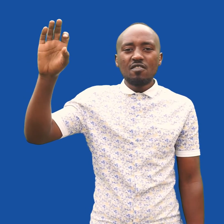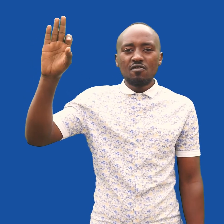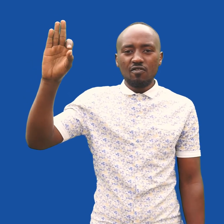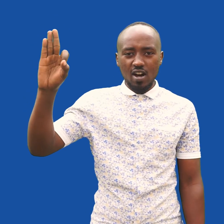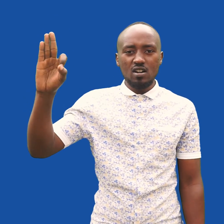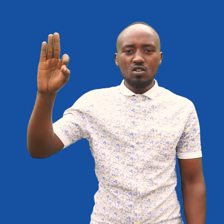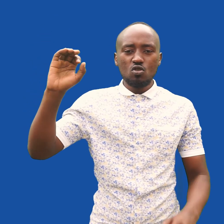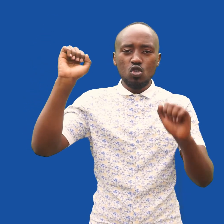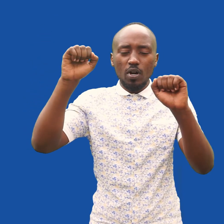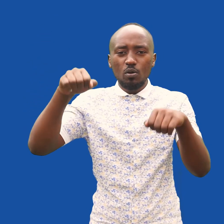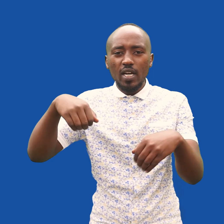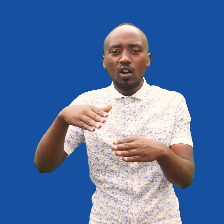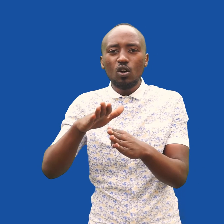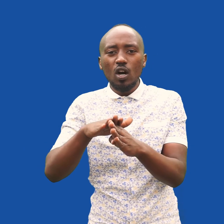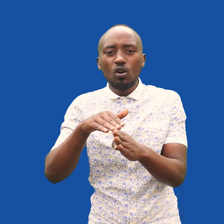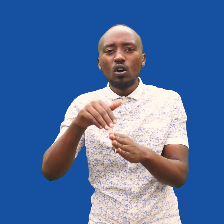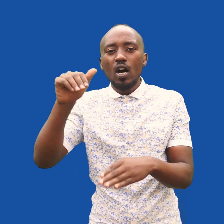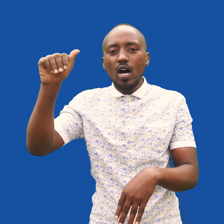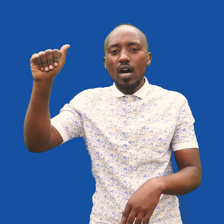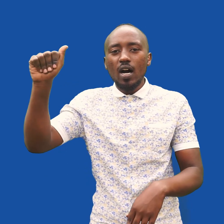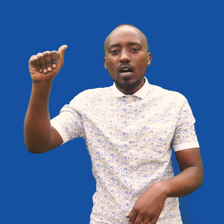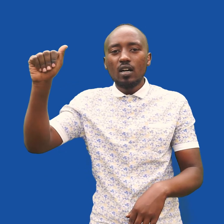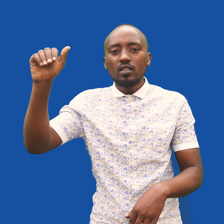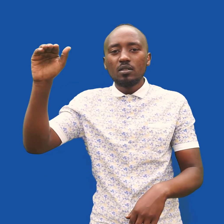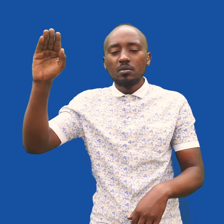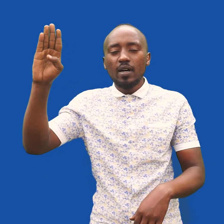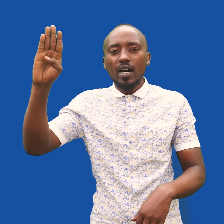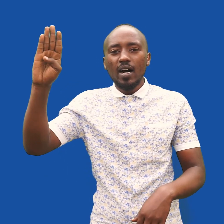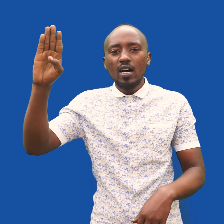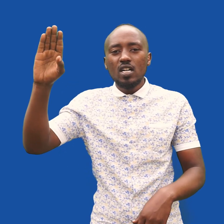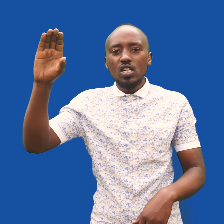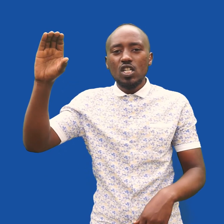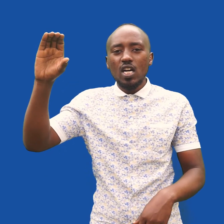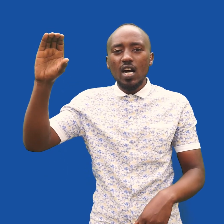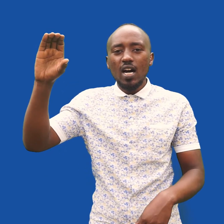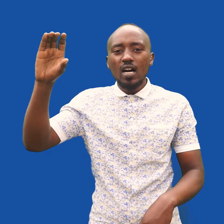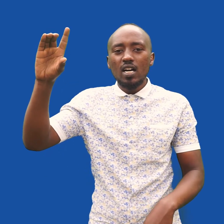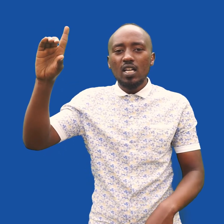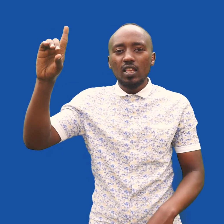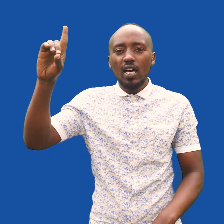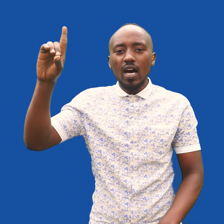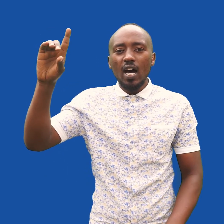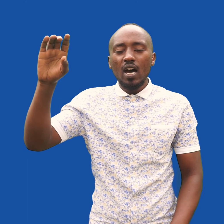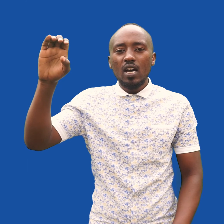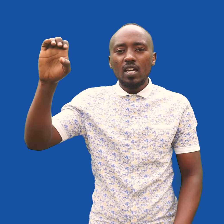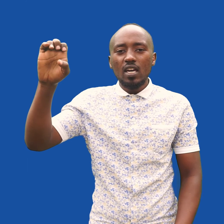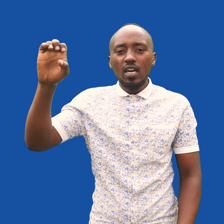fa. Ushobarano kujana, gahoro, gahoro. A, va, cha, da, e,